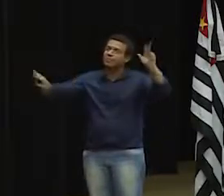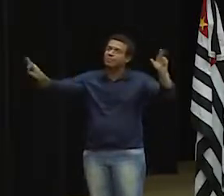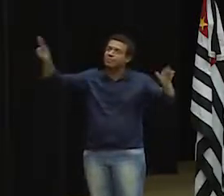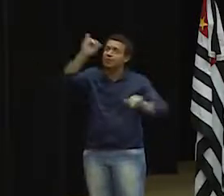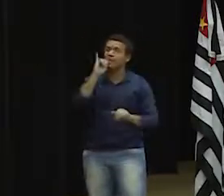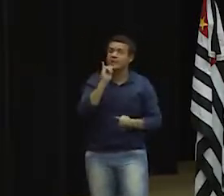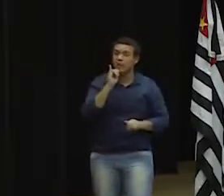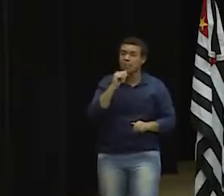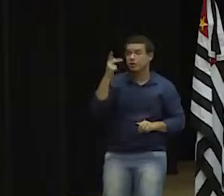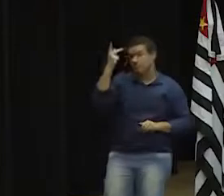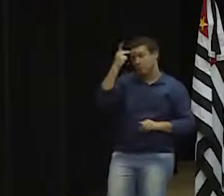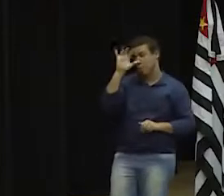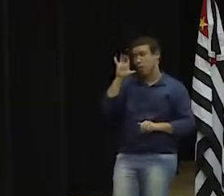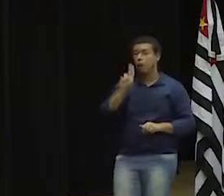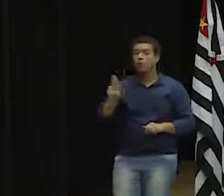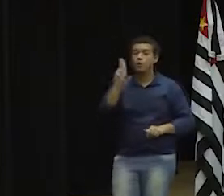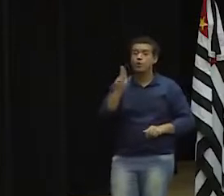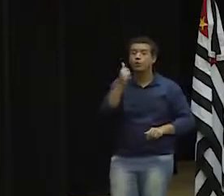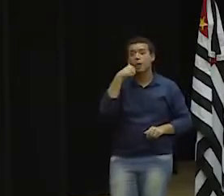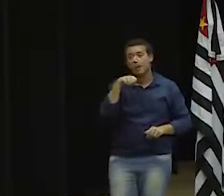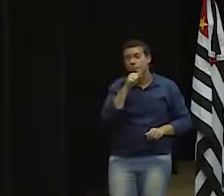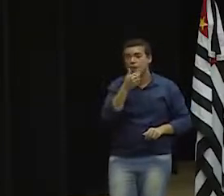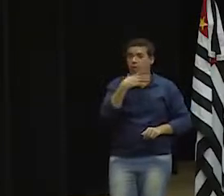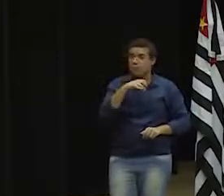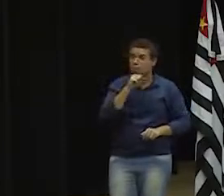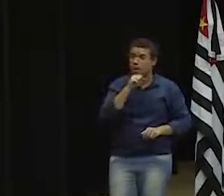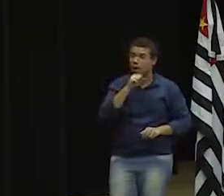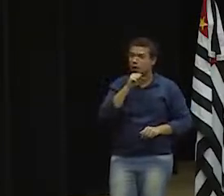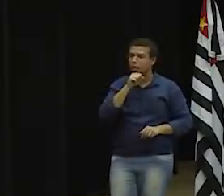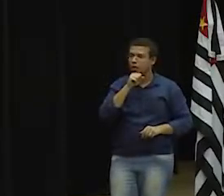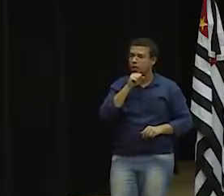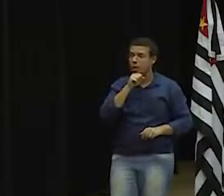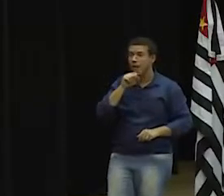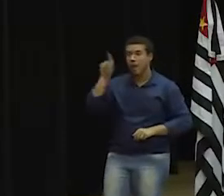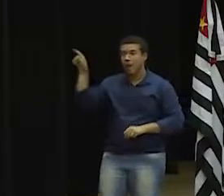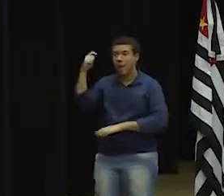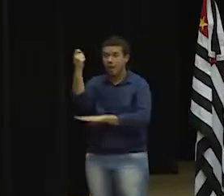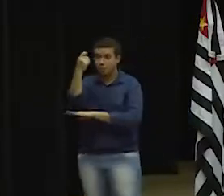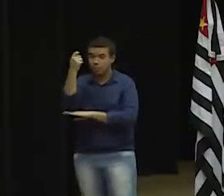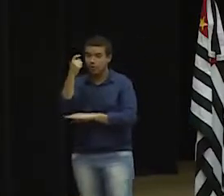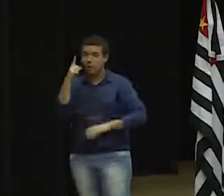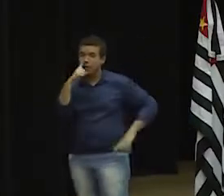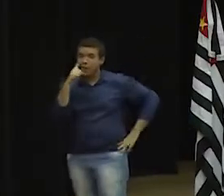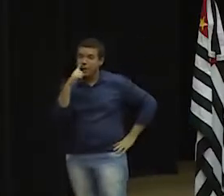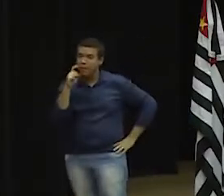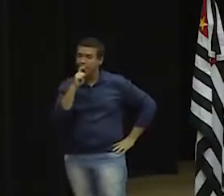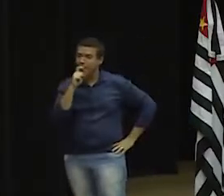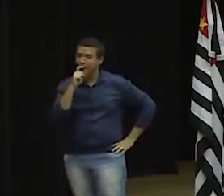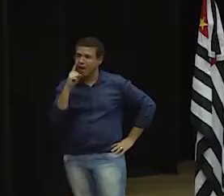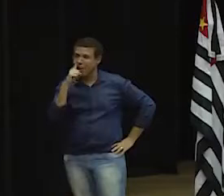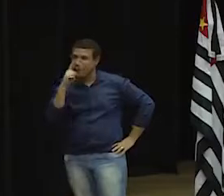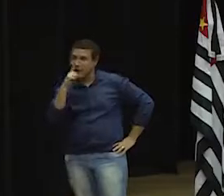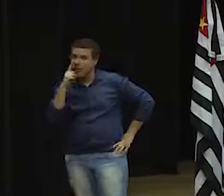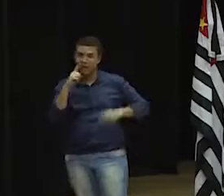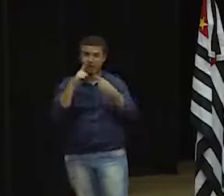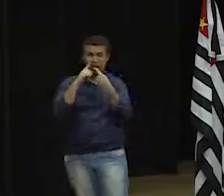eram bastante diferentes. Então, por exemplo, em São Paulo, a gente usa esse sinal para pai e mãe. Lá, eles usam pai e mãe dessa